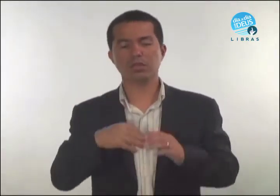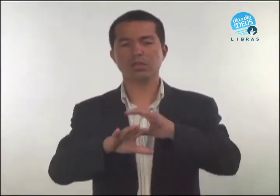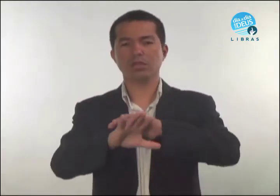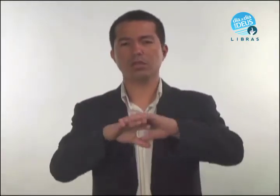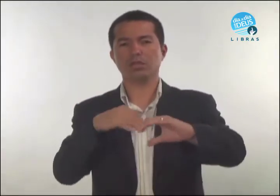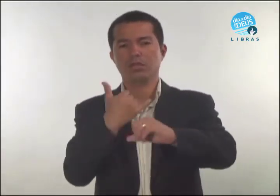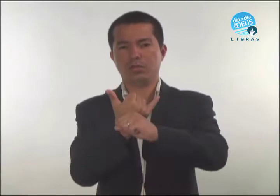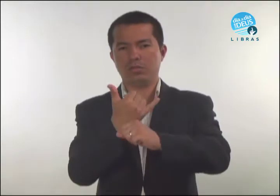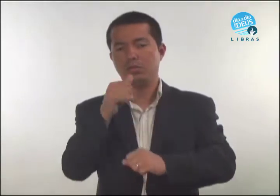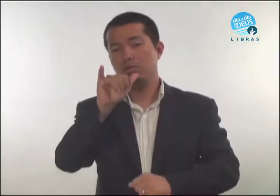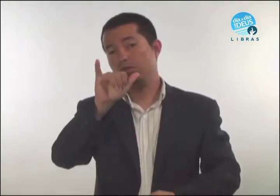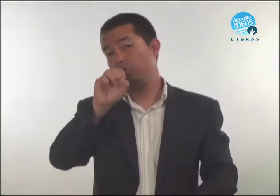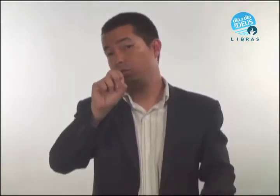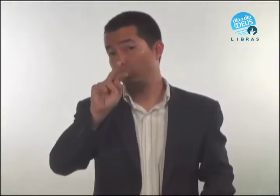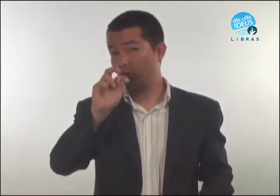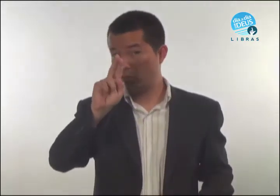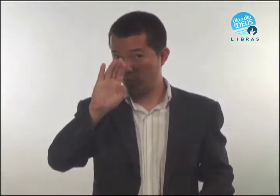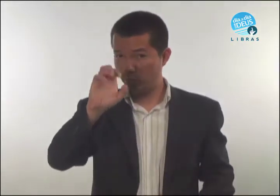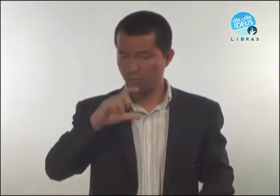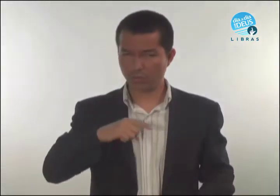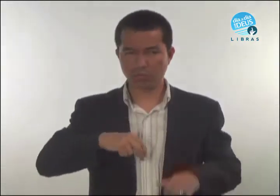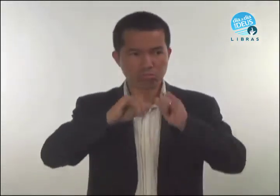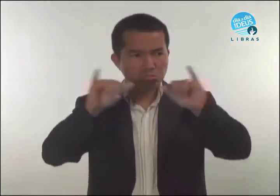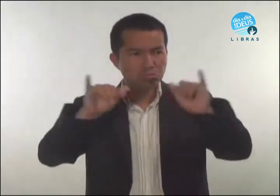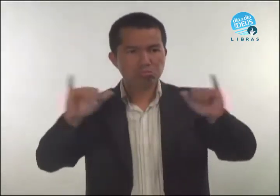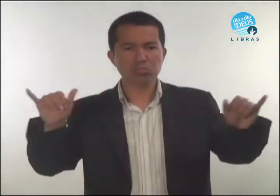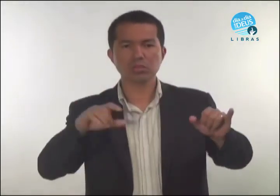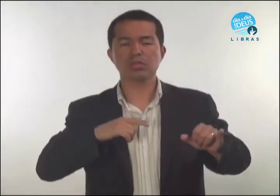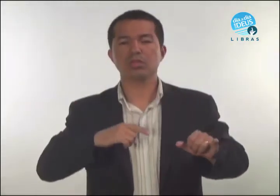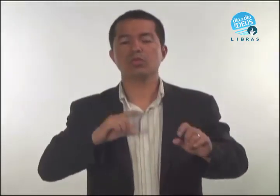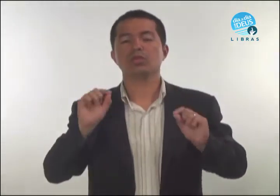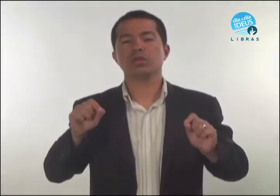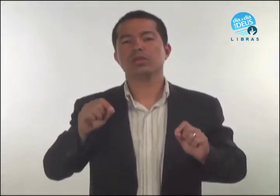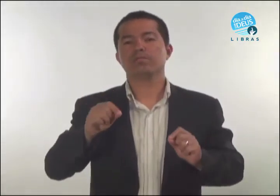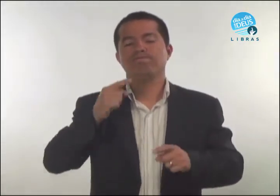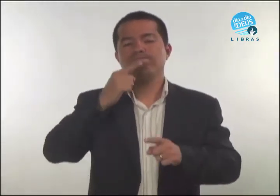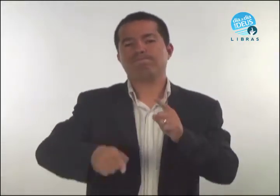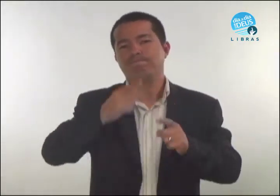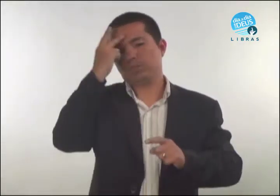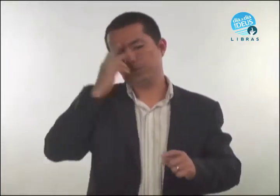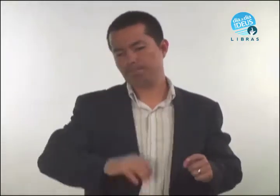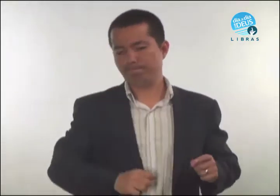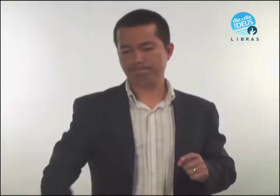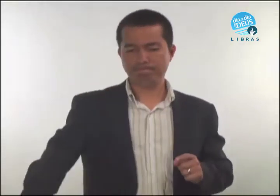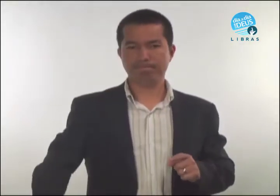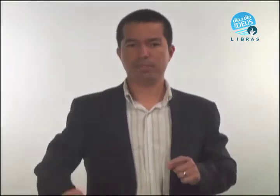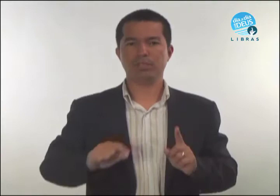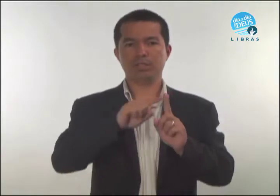que Deus poderia julgar a nossa nação pelas suas iniquidades